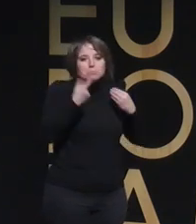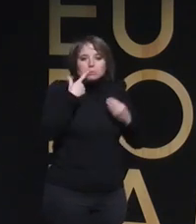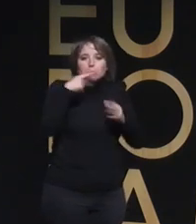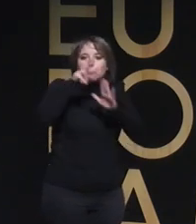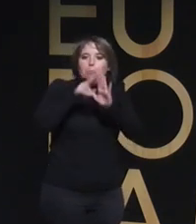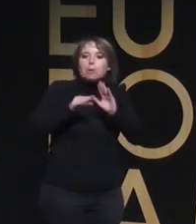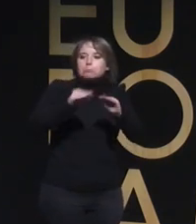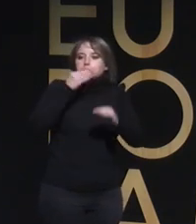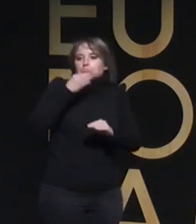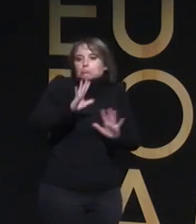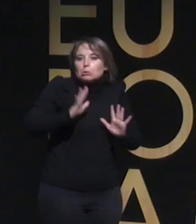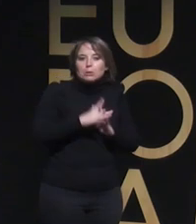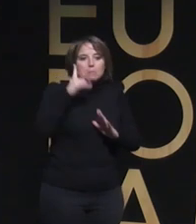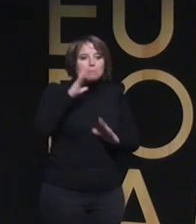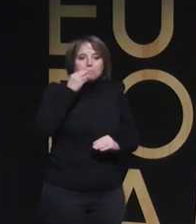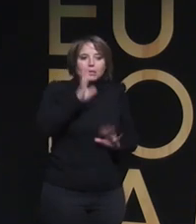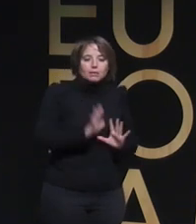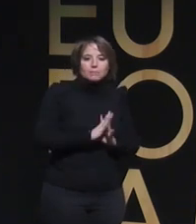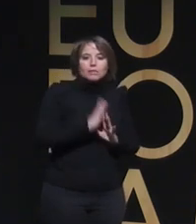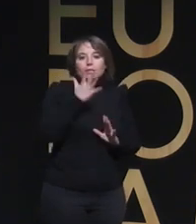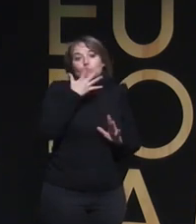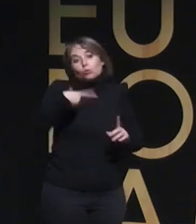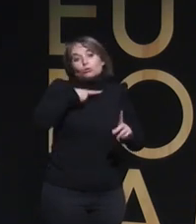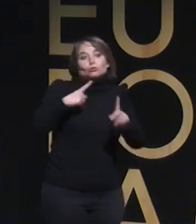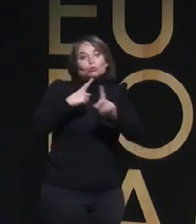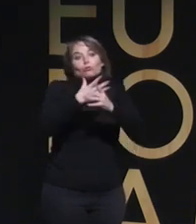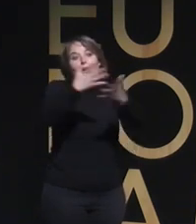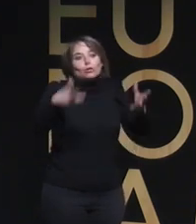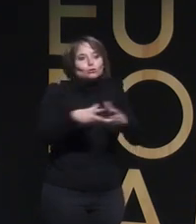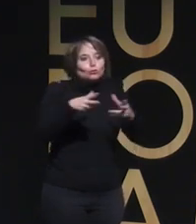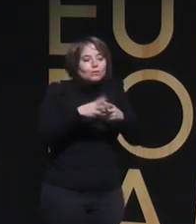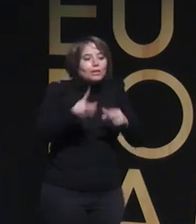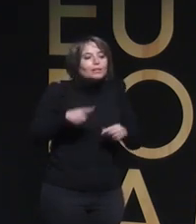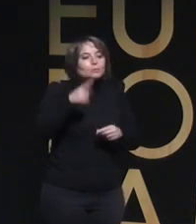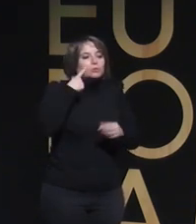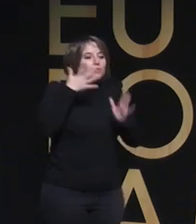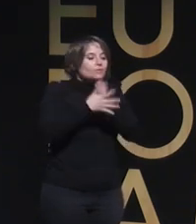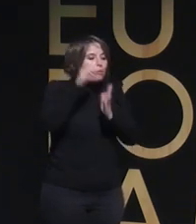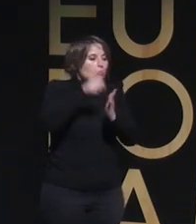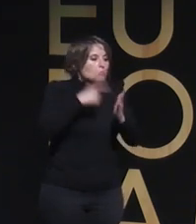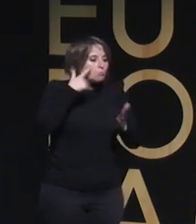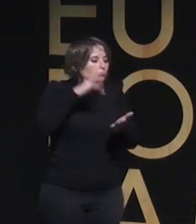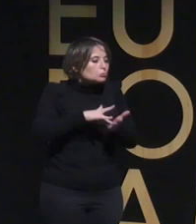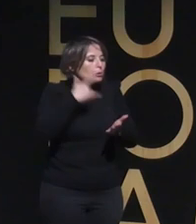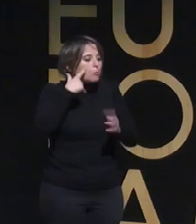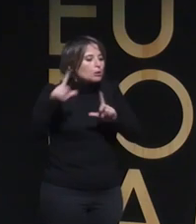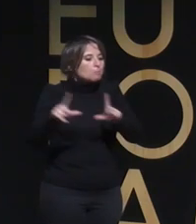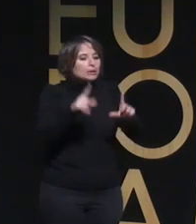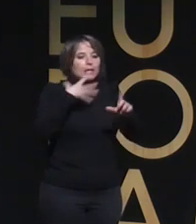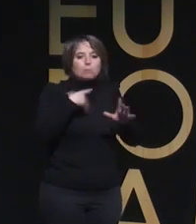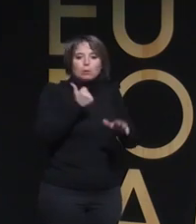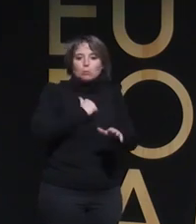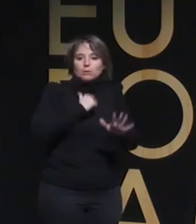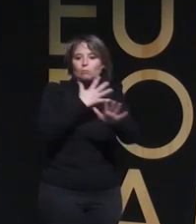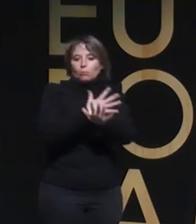que hayáis puesto en casa. A mí no me parece mala. Vais contra corriente. La cuestión es que lo hagáis algo exclusivo, sino que en algún momento puede entrar la pantalla como un momento de juego, que